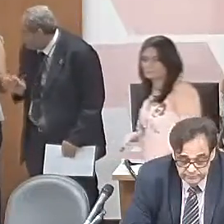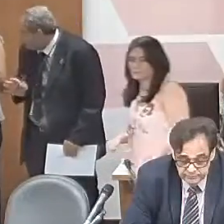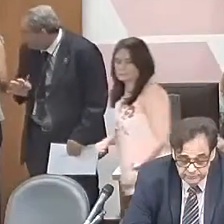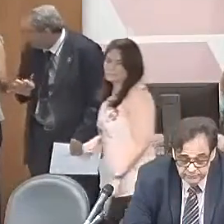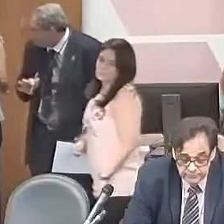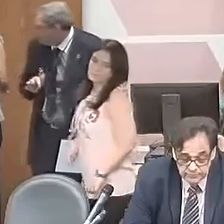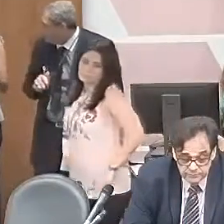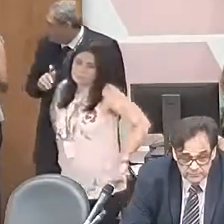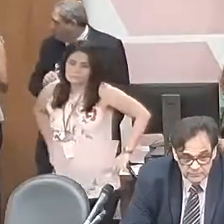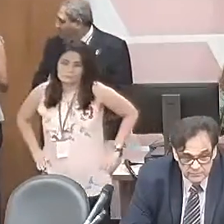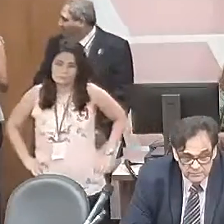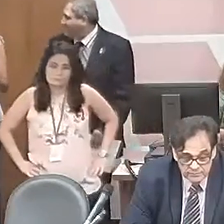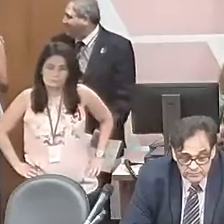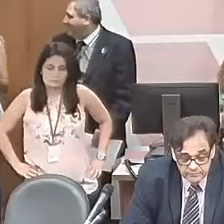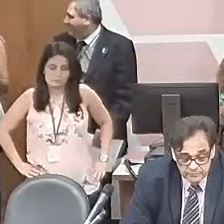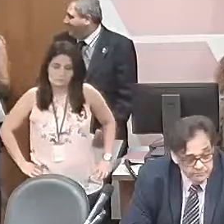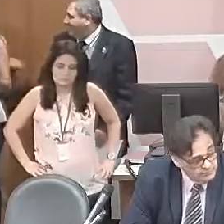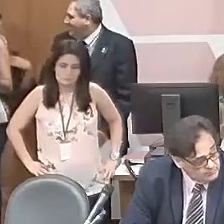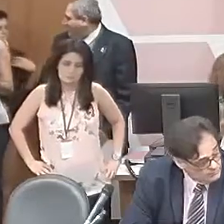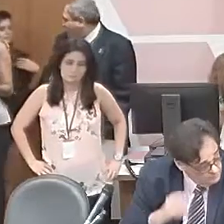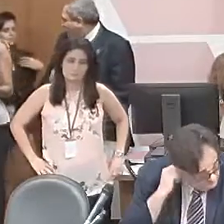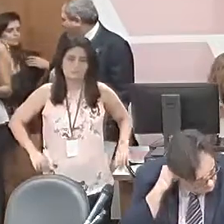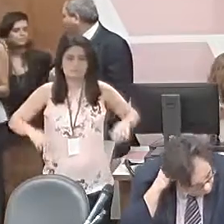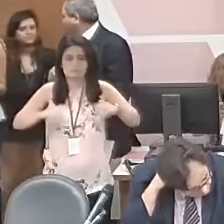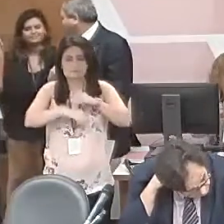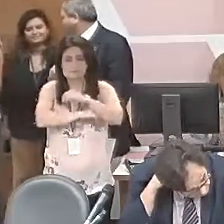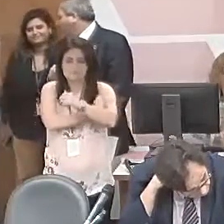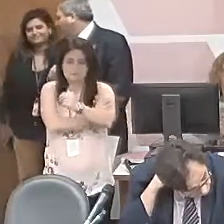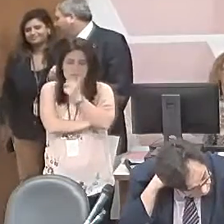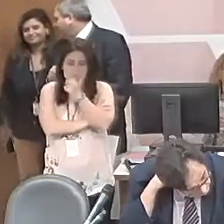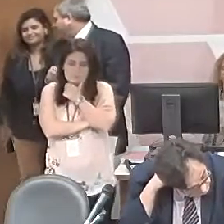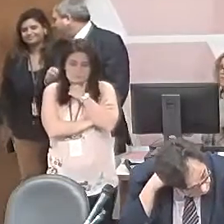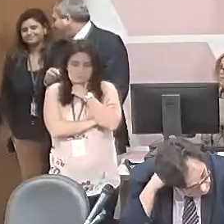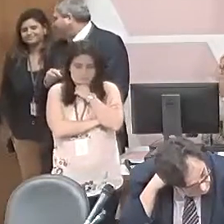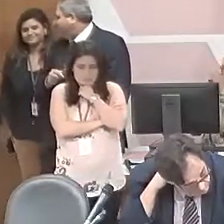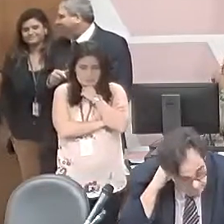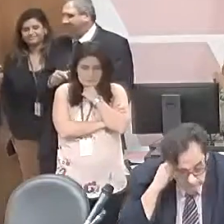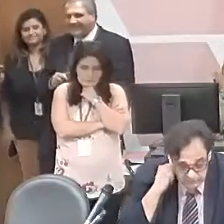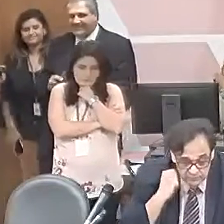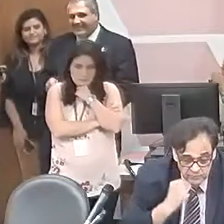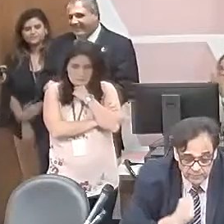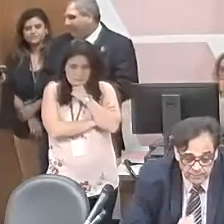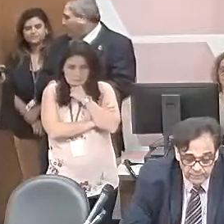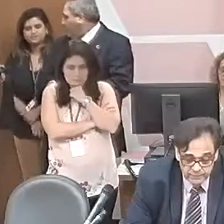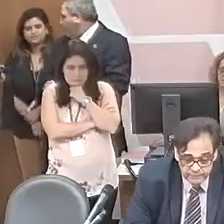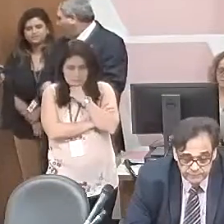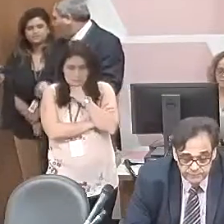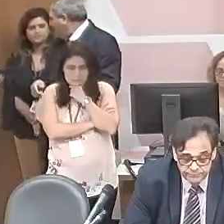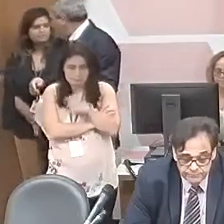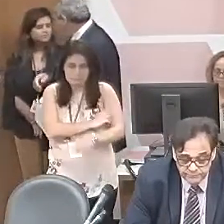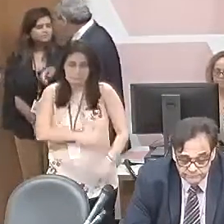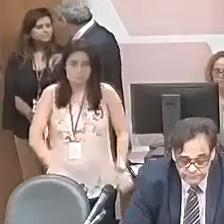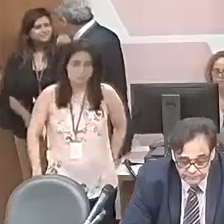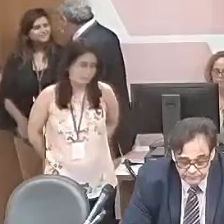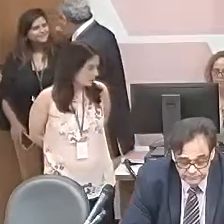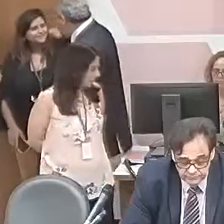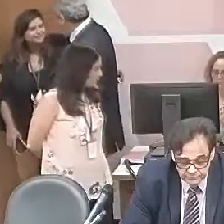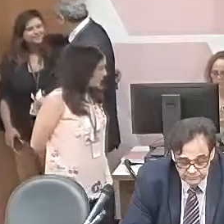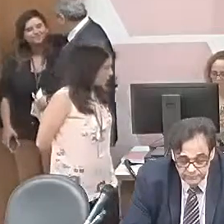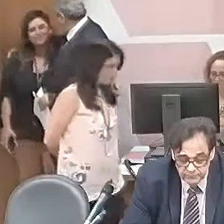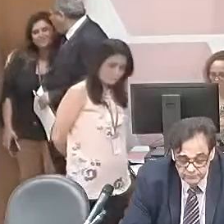seja formulada a manifestação de repúdio à Companhia Brasileira de Trens Urbanos pelo aumento de 136% do preço da tarifa do metrô de Belo